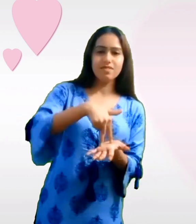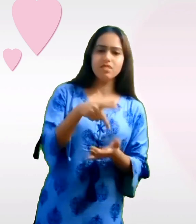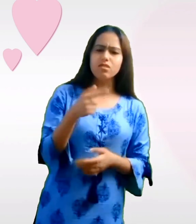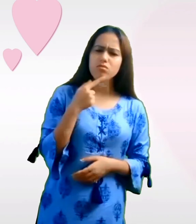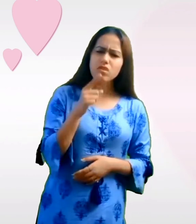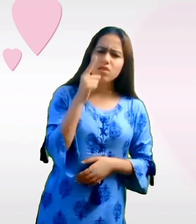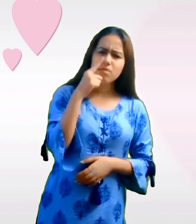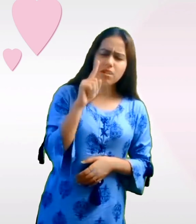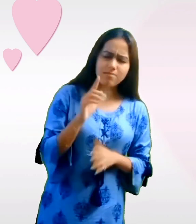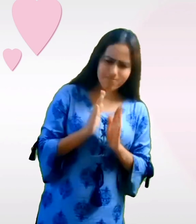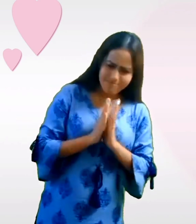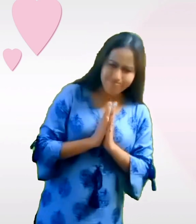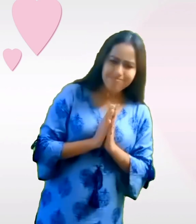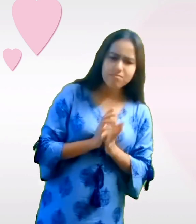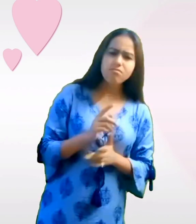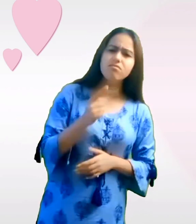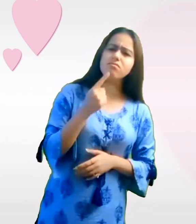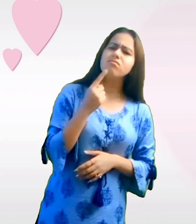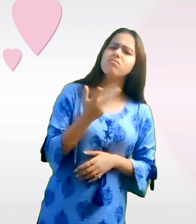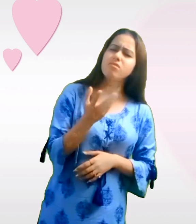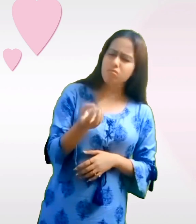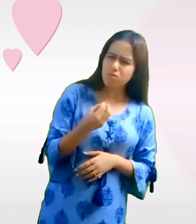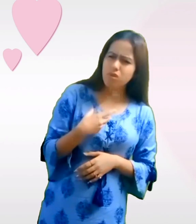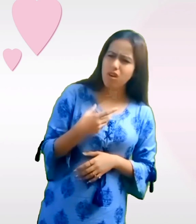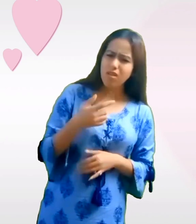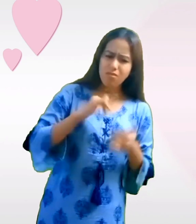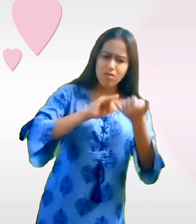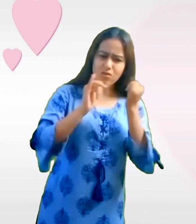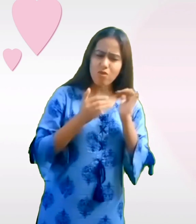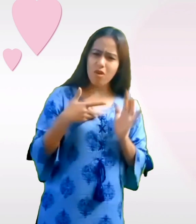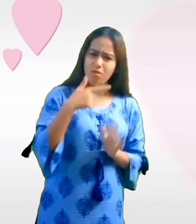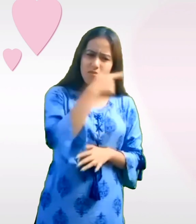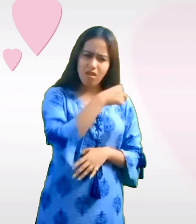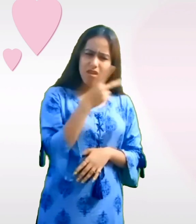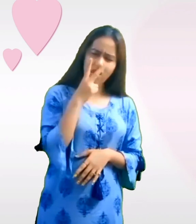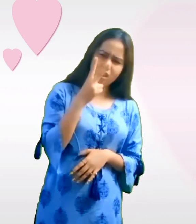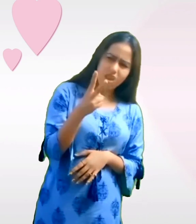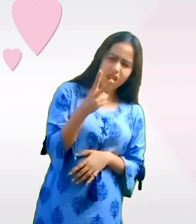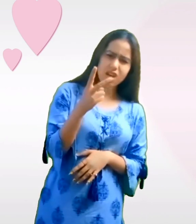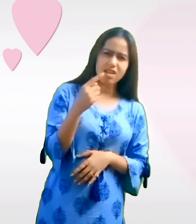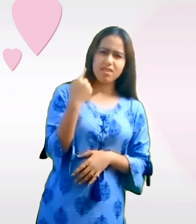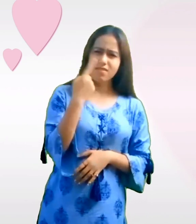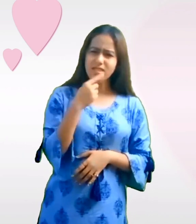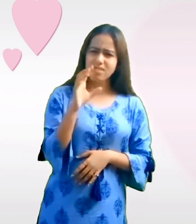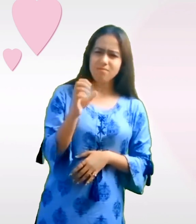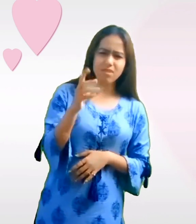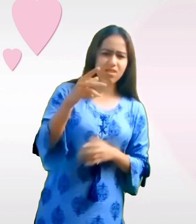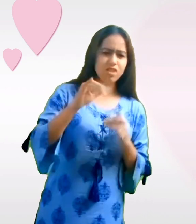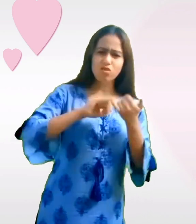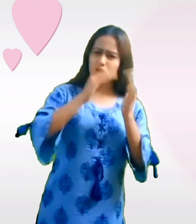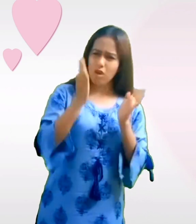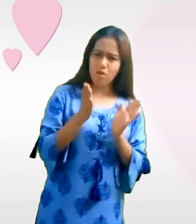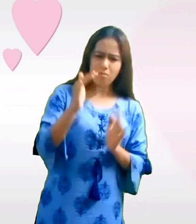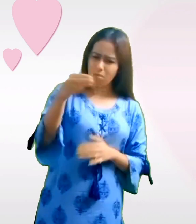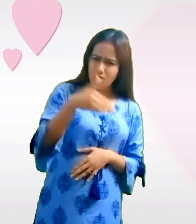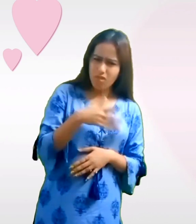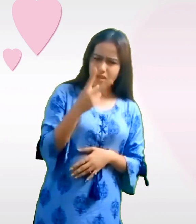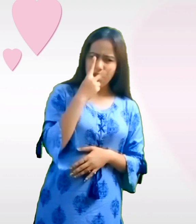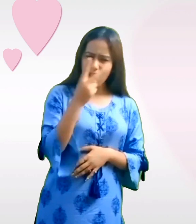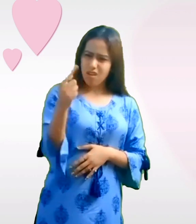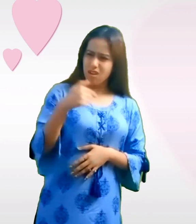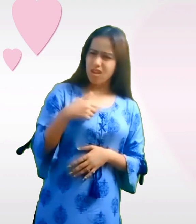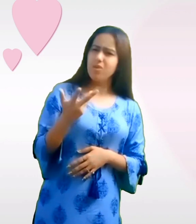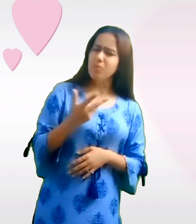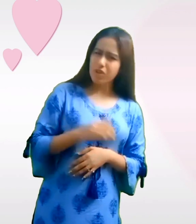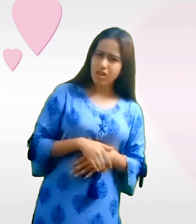प्रणाम किया और कहा कि माता जी प्रणाम, क्या बात हो गई है? ऐसा लग रहा था मुझे वहाँ दुकान में जब था कि आप कुछ कहना चाह रही हैं लेकिन आप कह नहीं पा रही हैं। आप दुकान तक भी नहीं आ रही